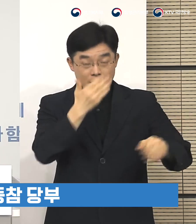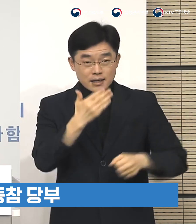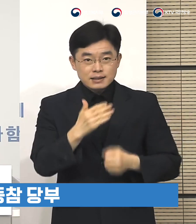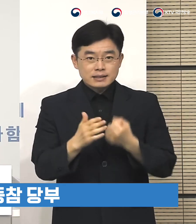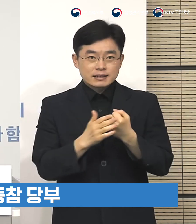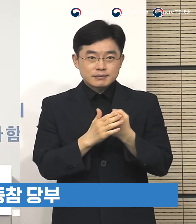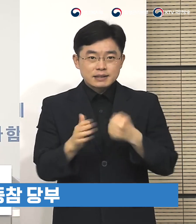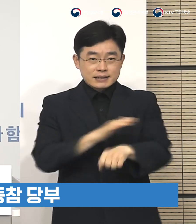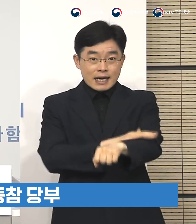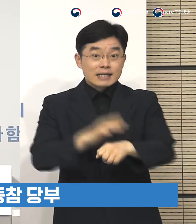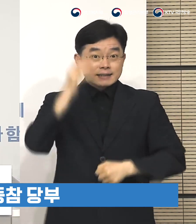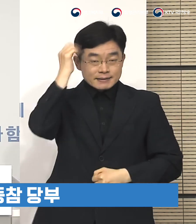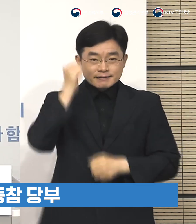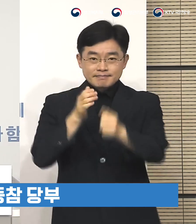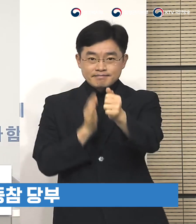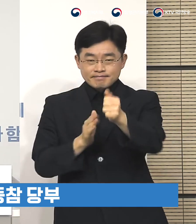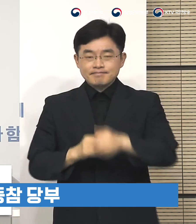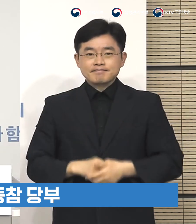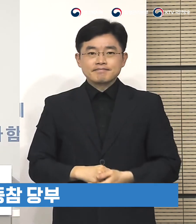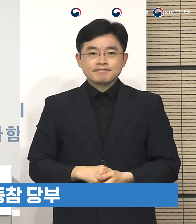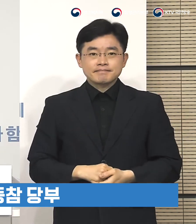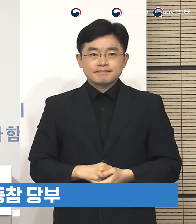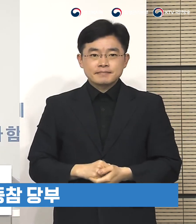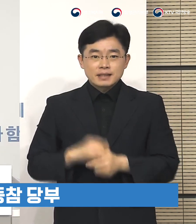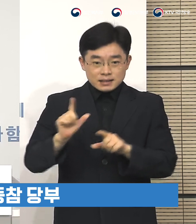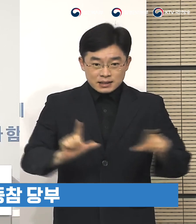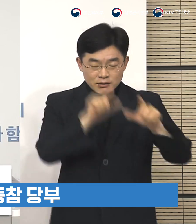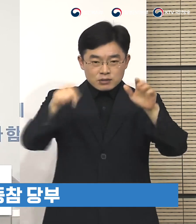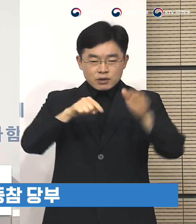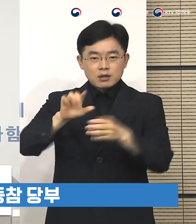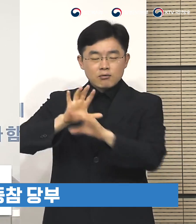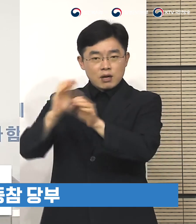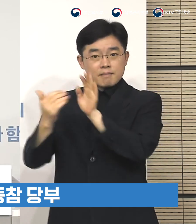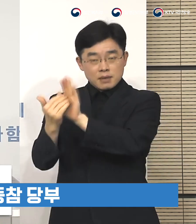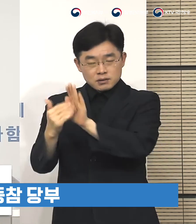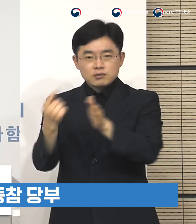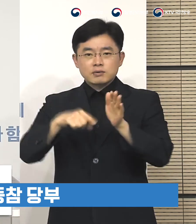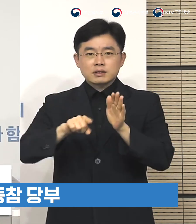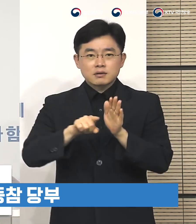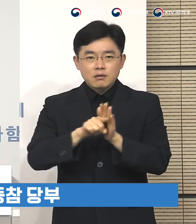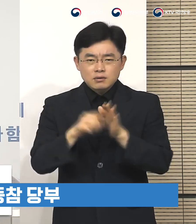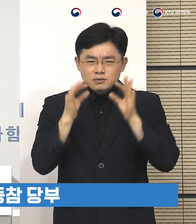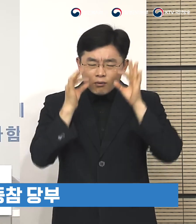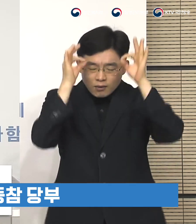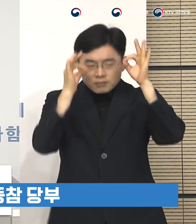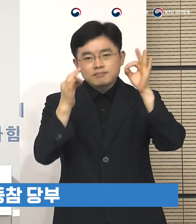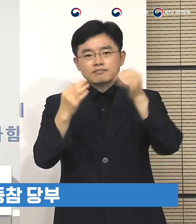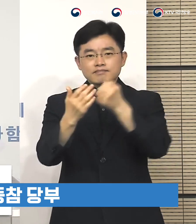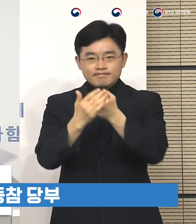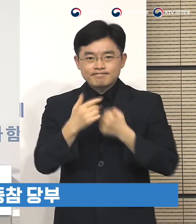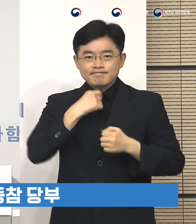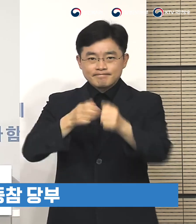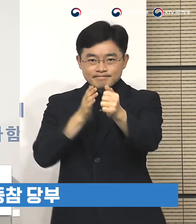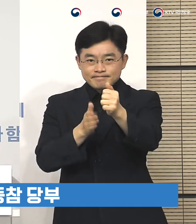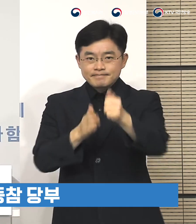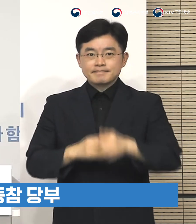잊지 마시고 생활 방역이 일상생활 속에 깊이 뿌리내리도록 동참해 주시기